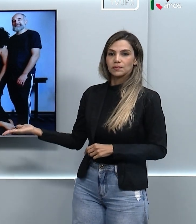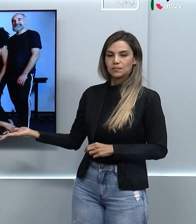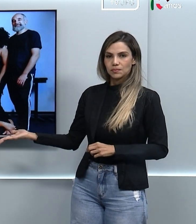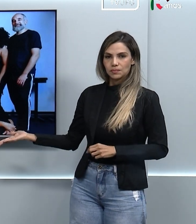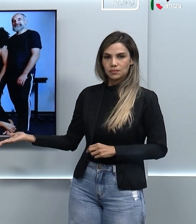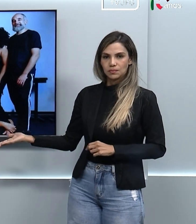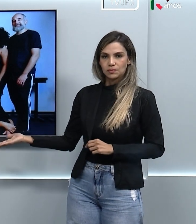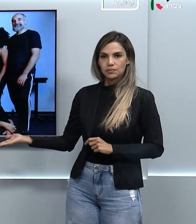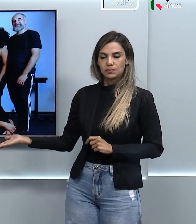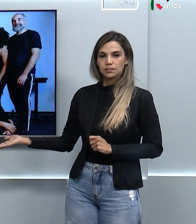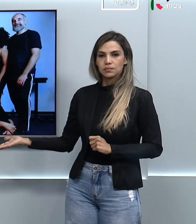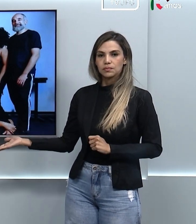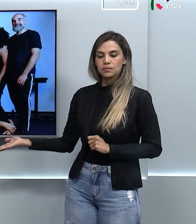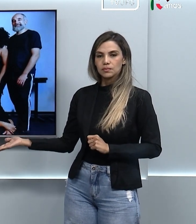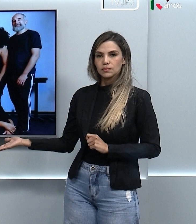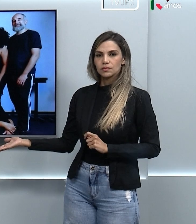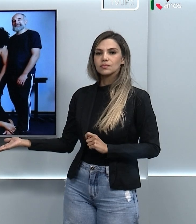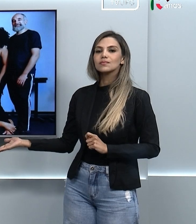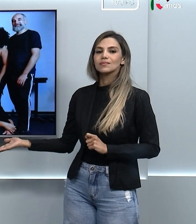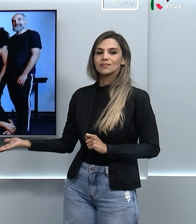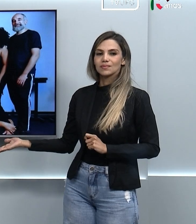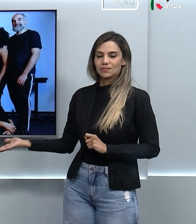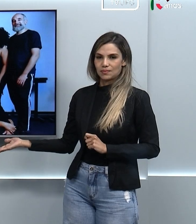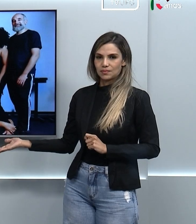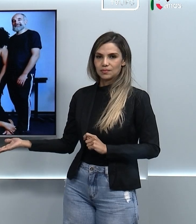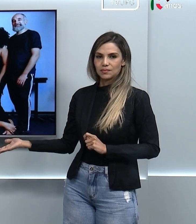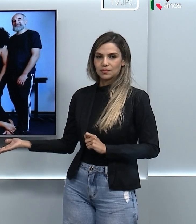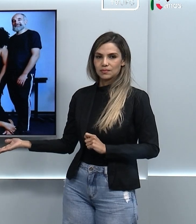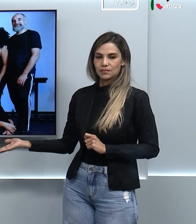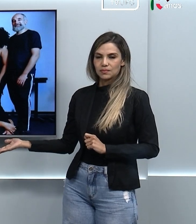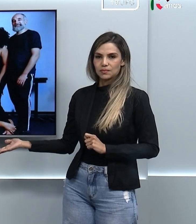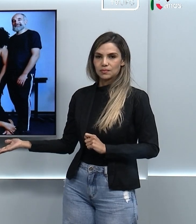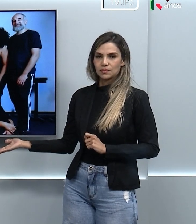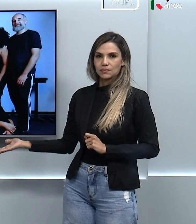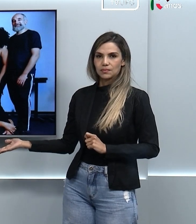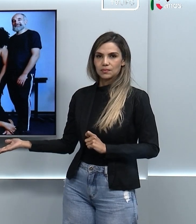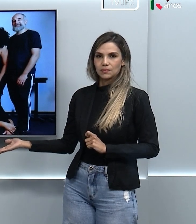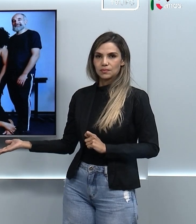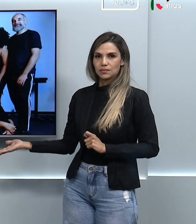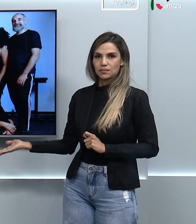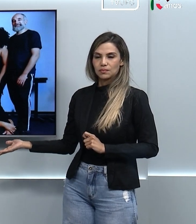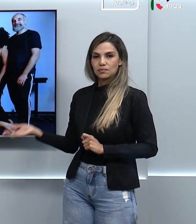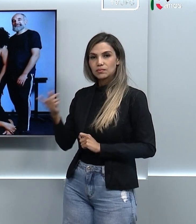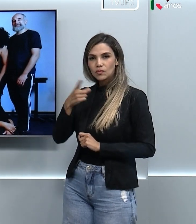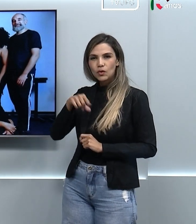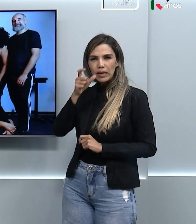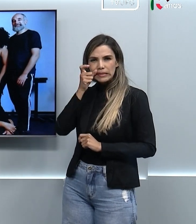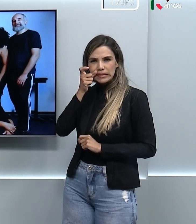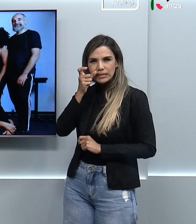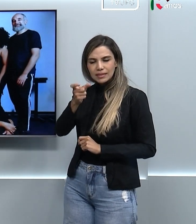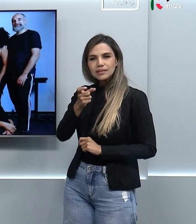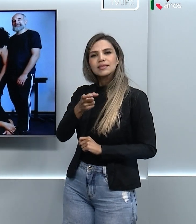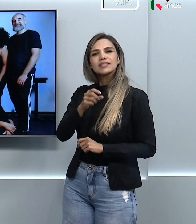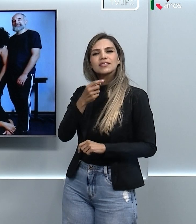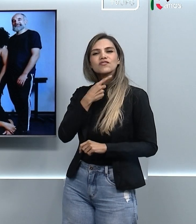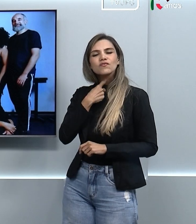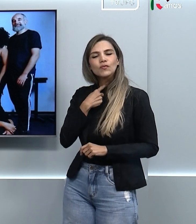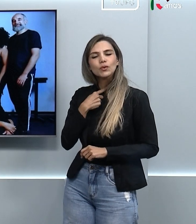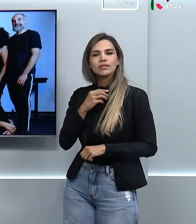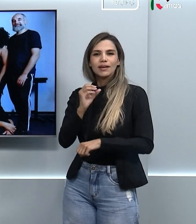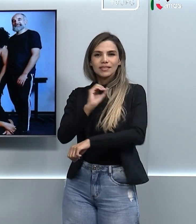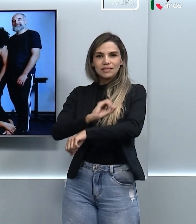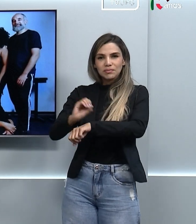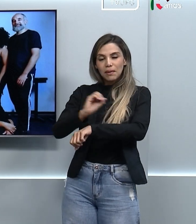@coletivotonus, com o S no final, como está aqui embaixo, @coletivotonus. Se você se interessou então por essas oficinas, uma